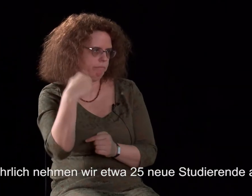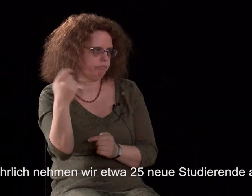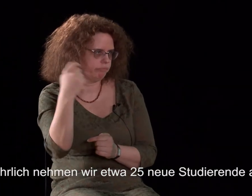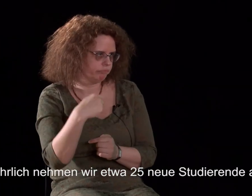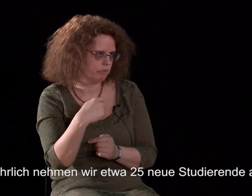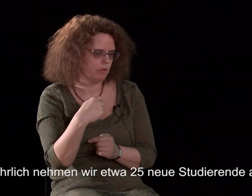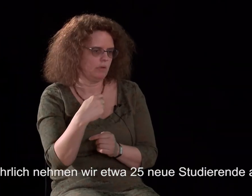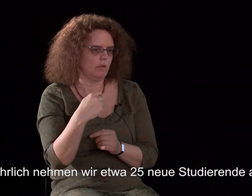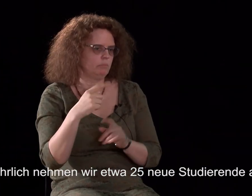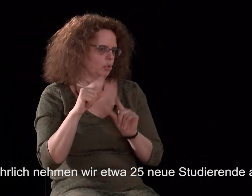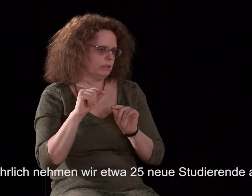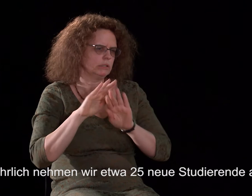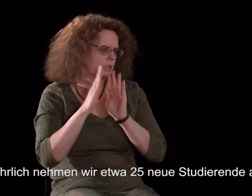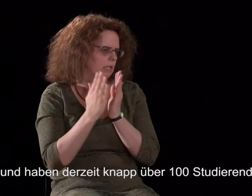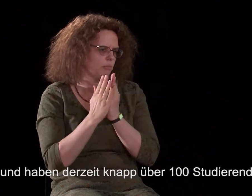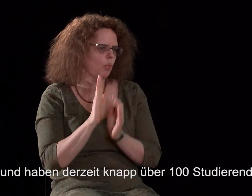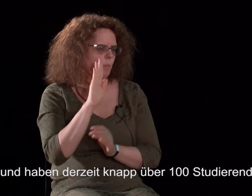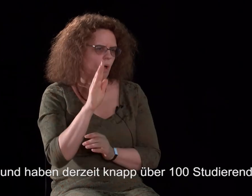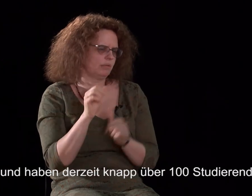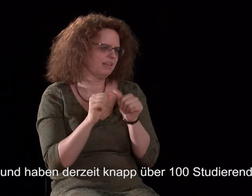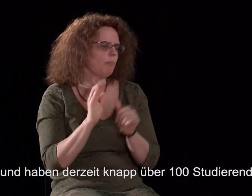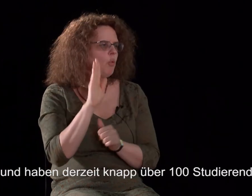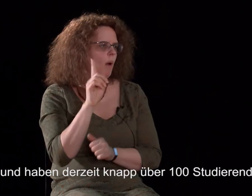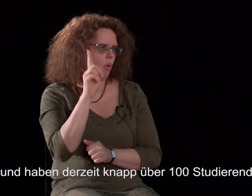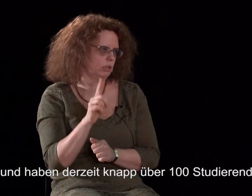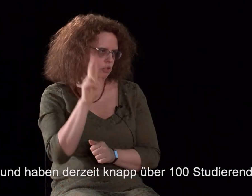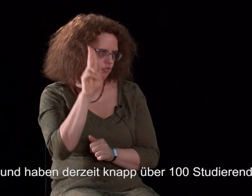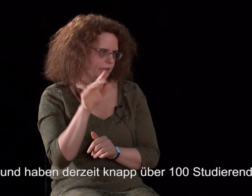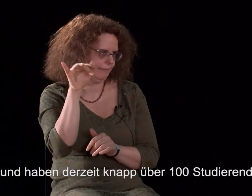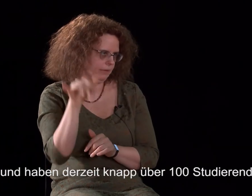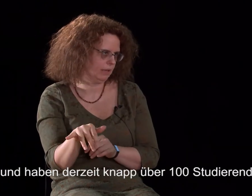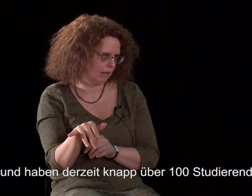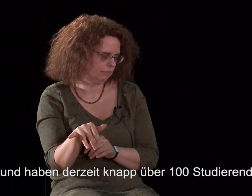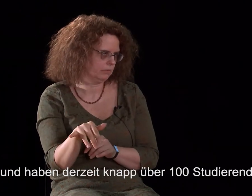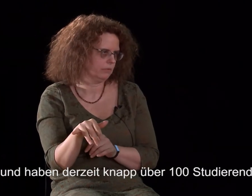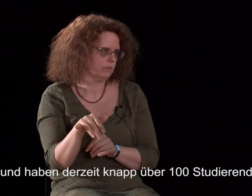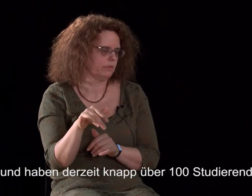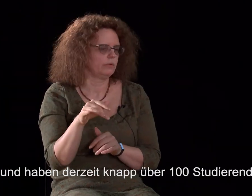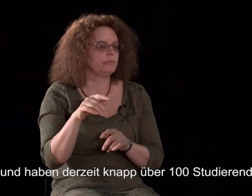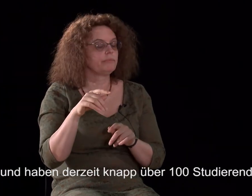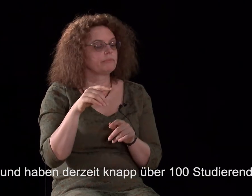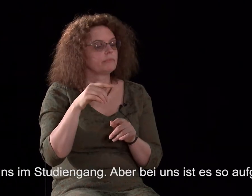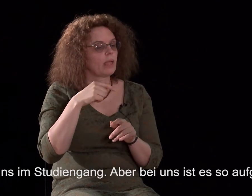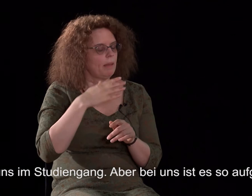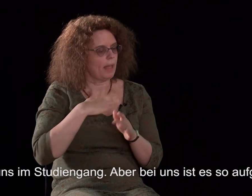neue Studierende auf und haben derzeit so knapp über 100 Studierende bei uns im Studiengang.